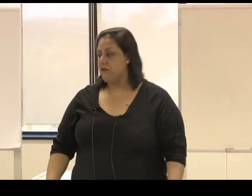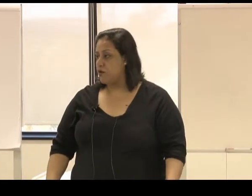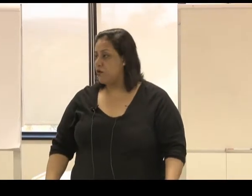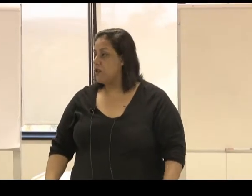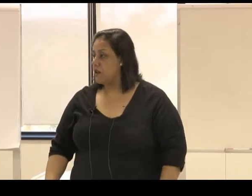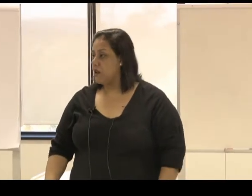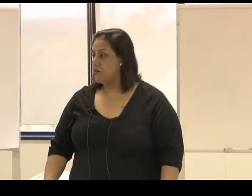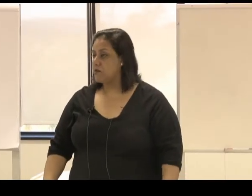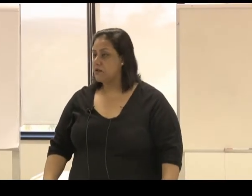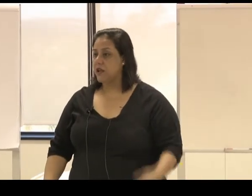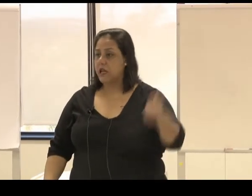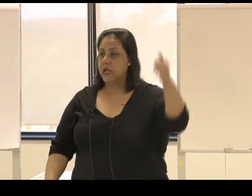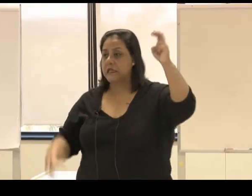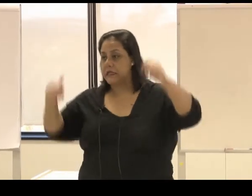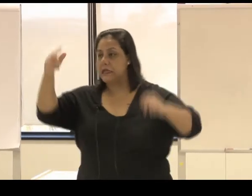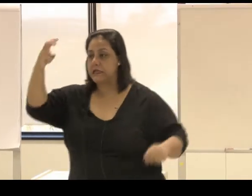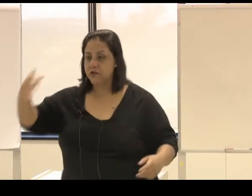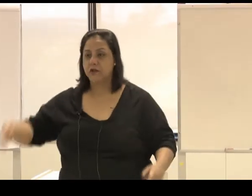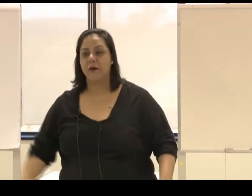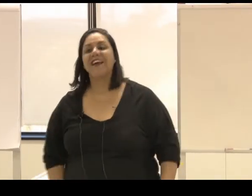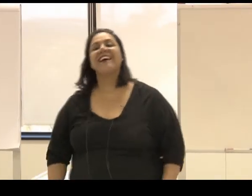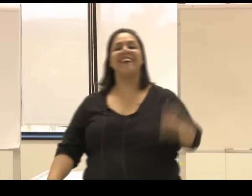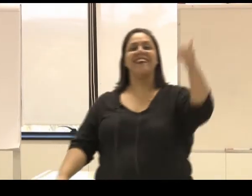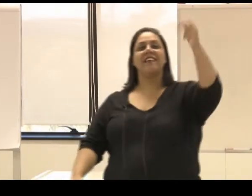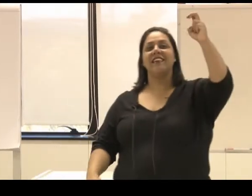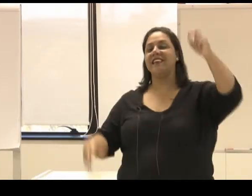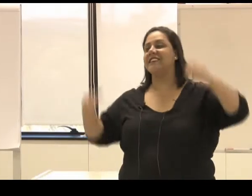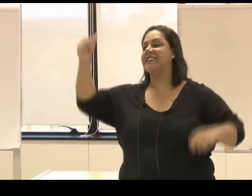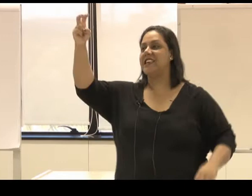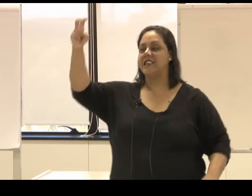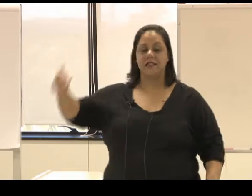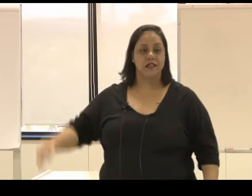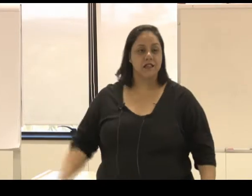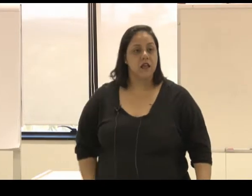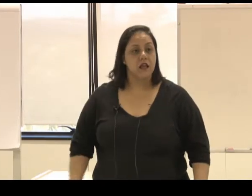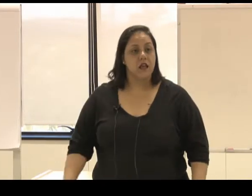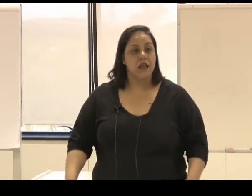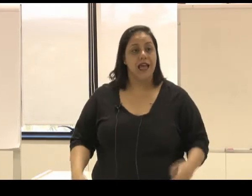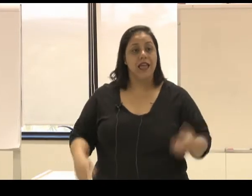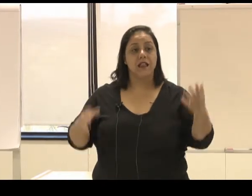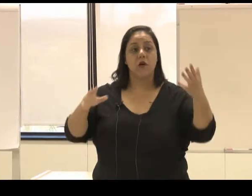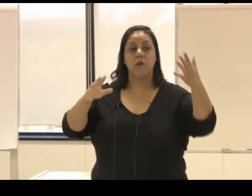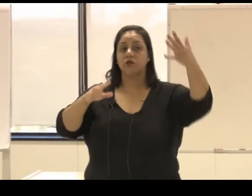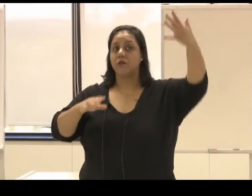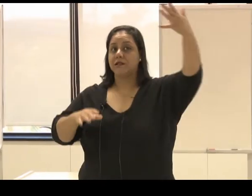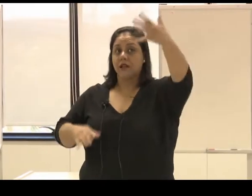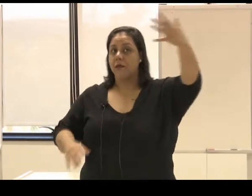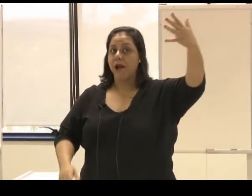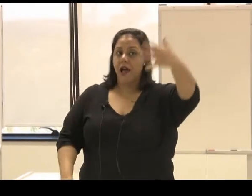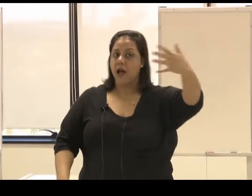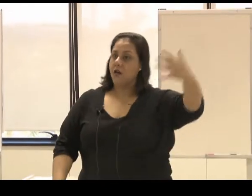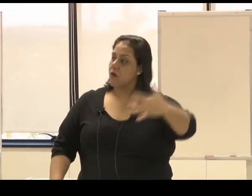Faltou, né? Alguns. Era 15, foi mal. 15. E aí, então, eu posso começar a trabalhar com